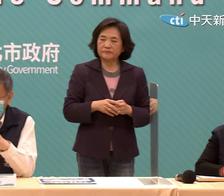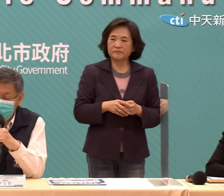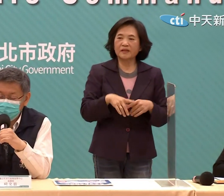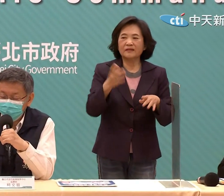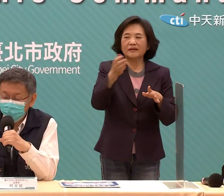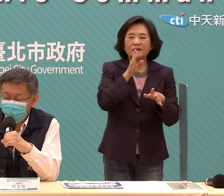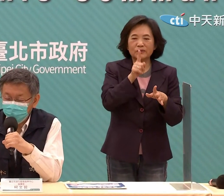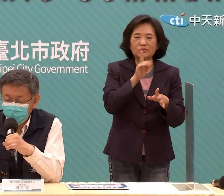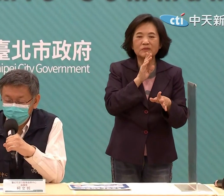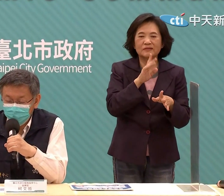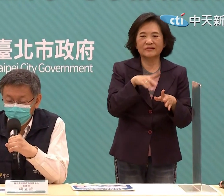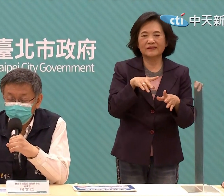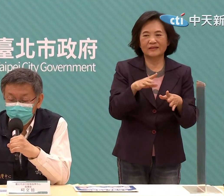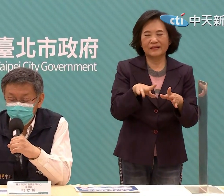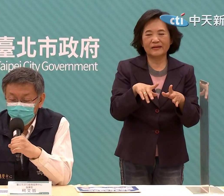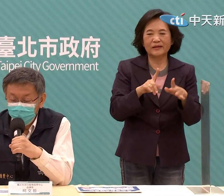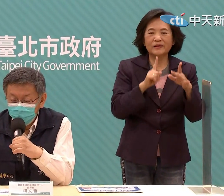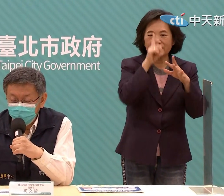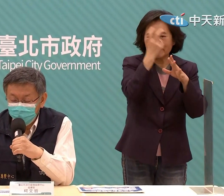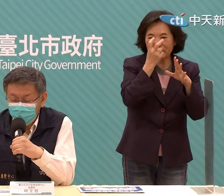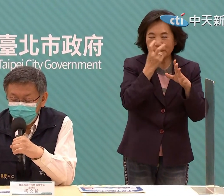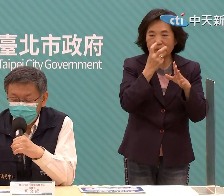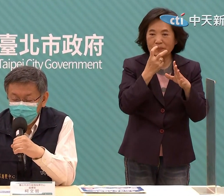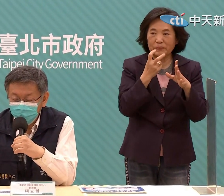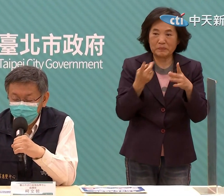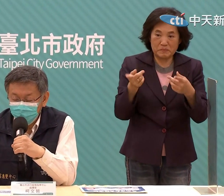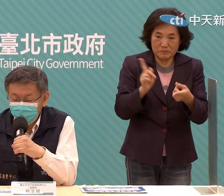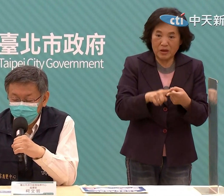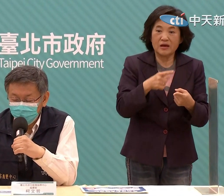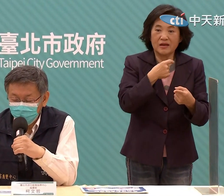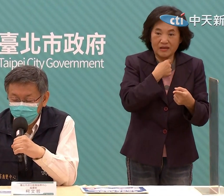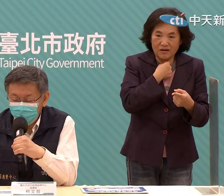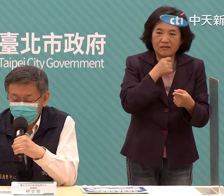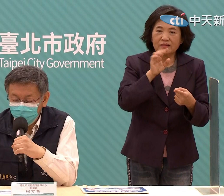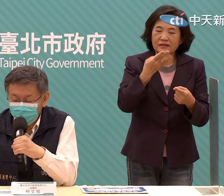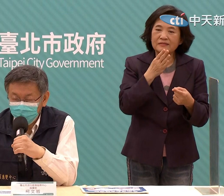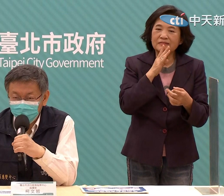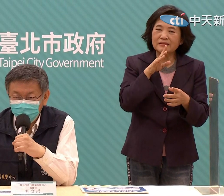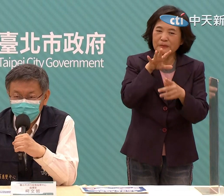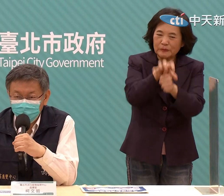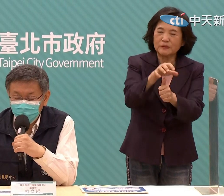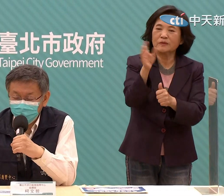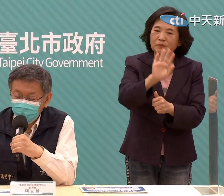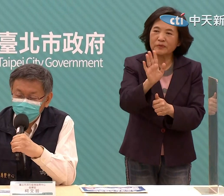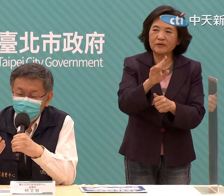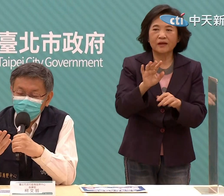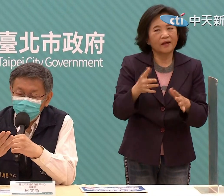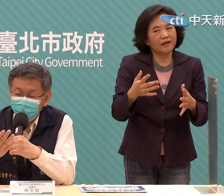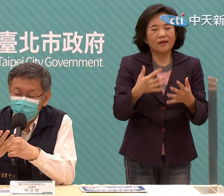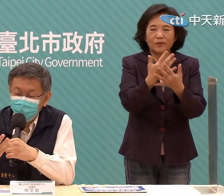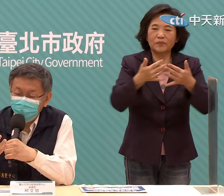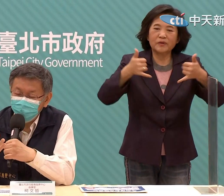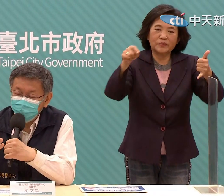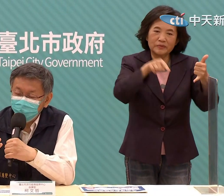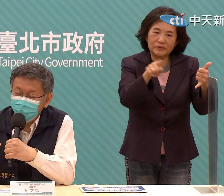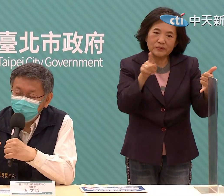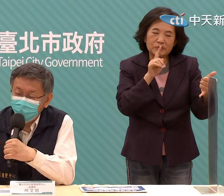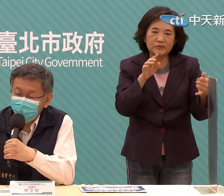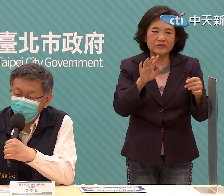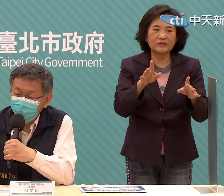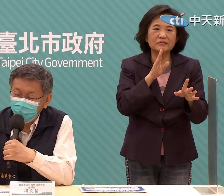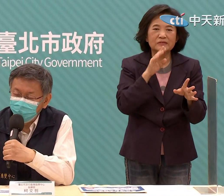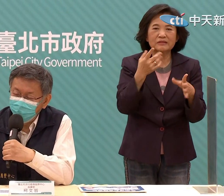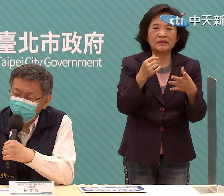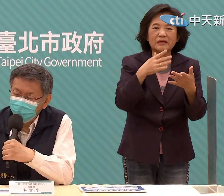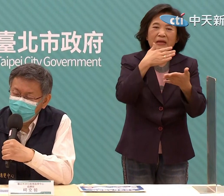这个类补赛这件事情啊，我想其实这样的网络世界你看啊，常常很多那什么梗图啊，现在才看到那个类博士、类